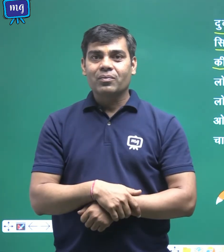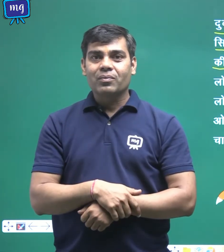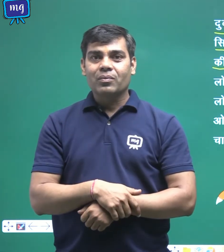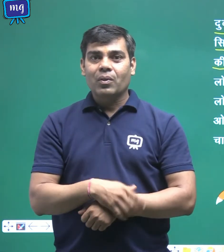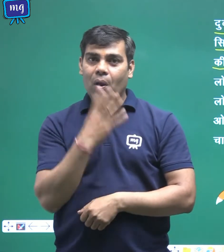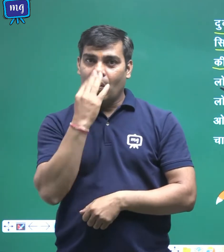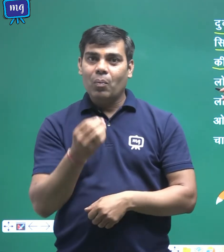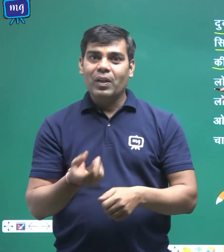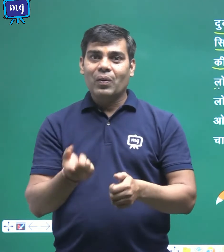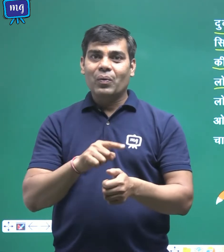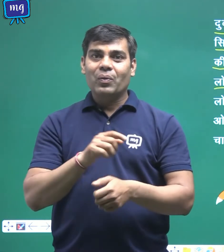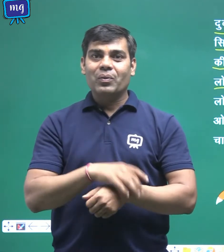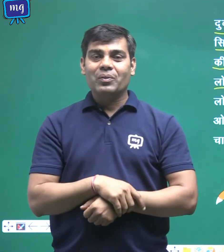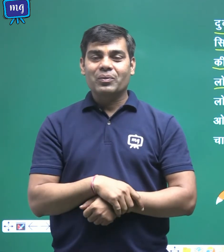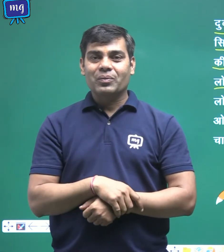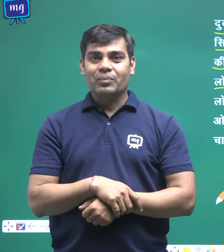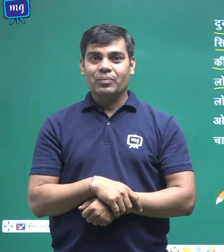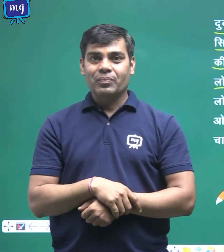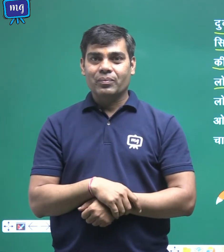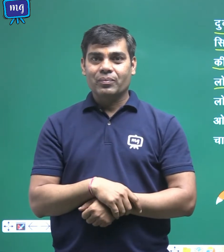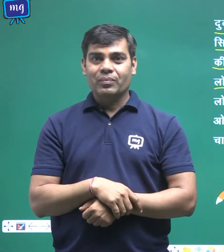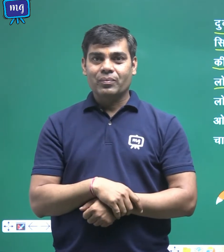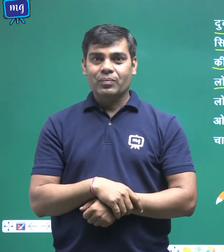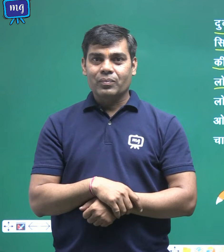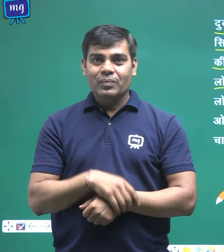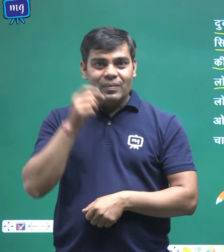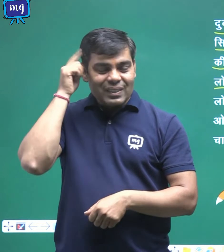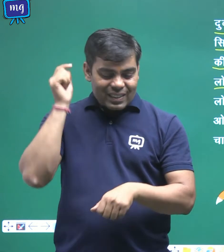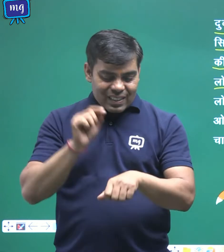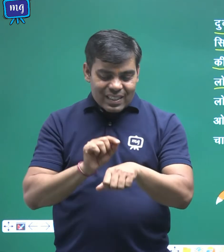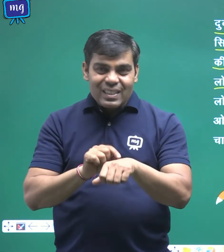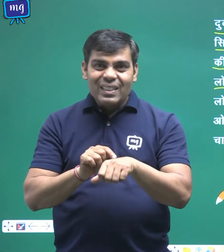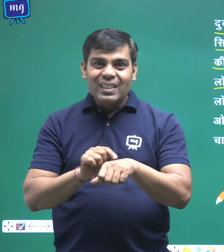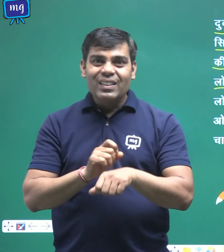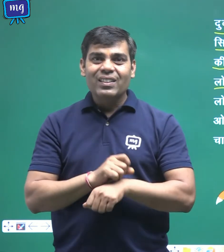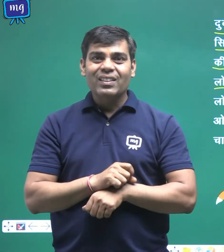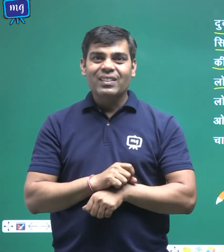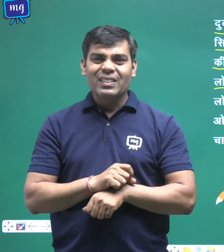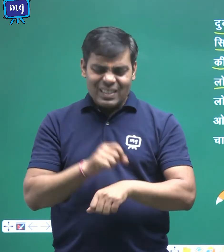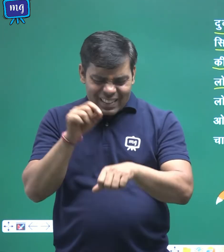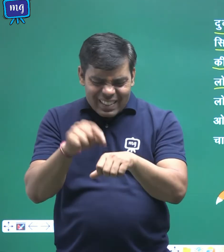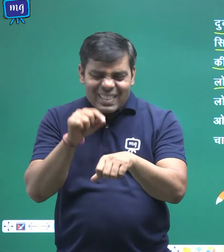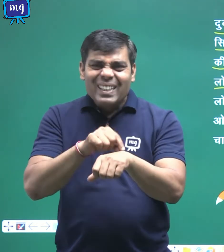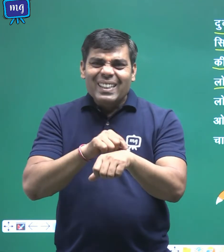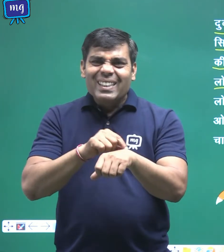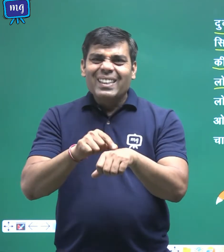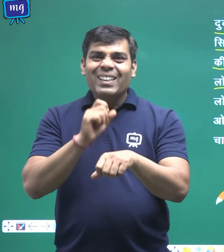लोमड़ी को चींटे खाने लगे